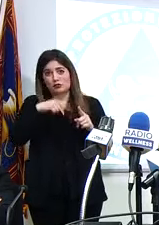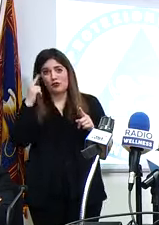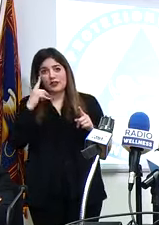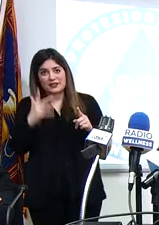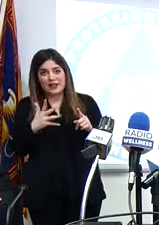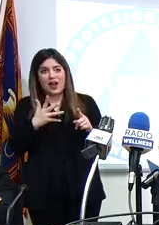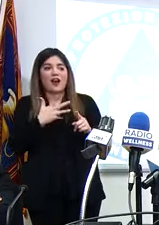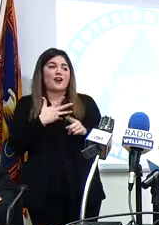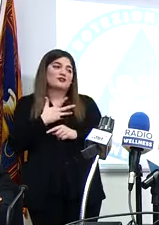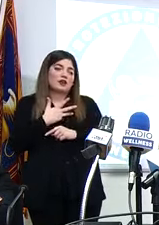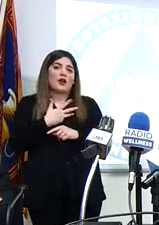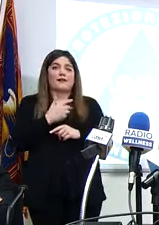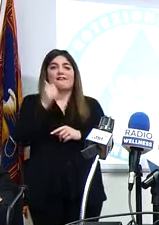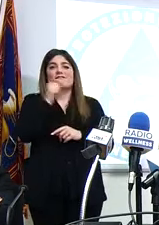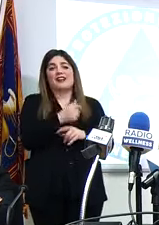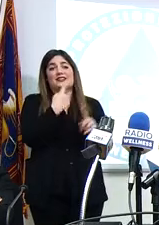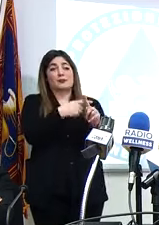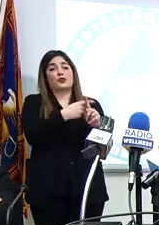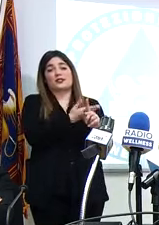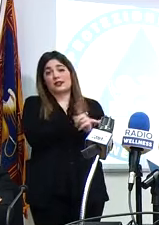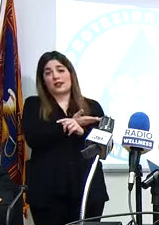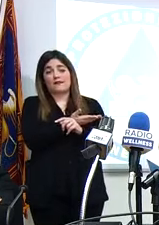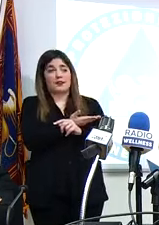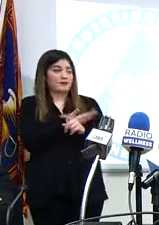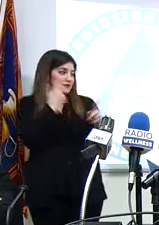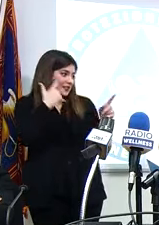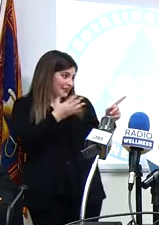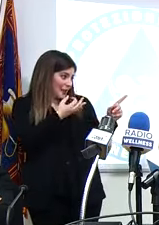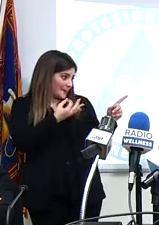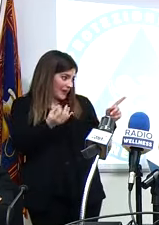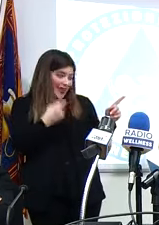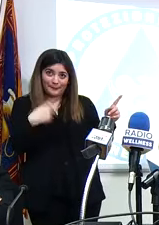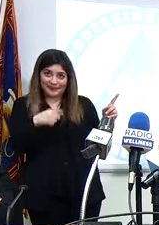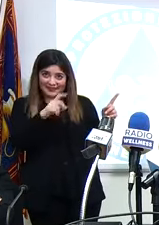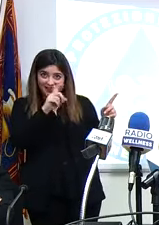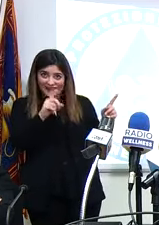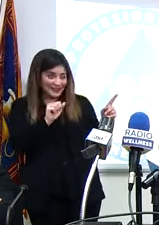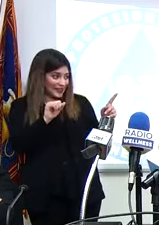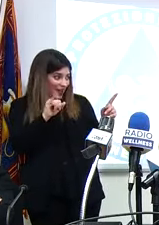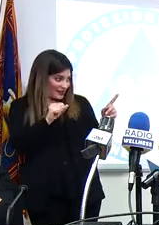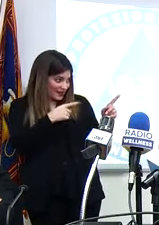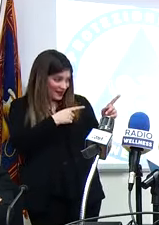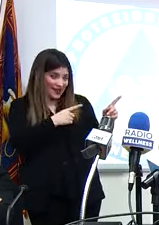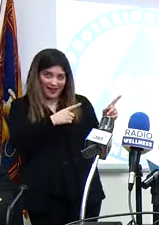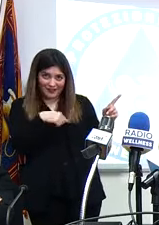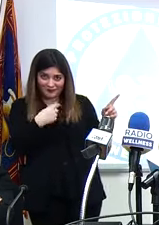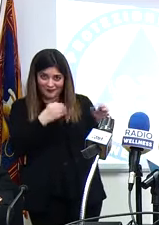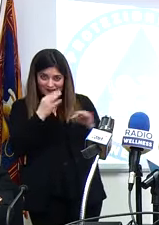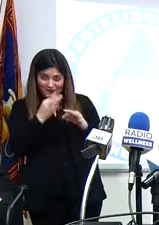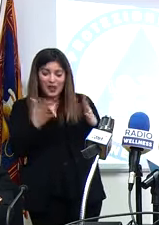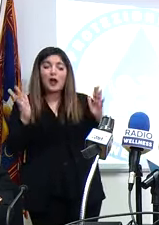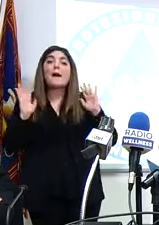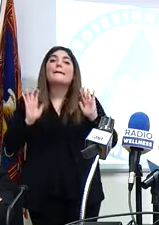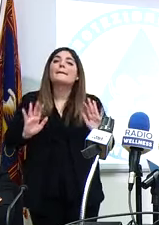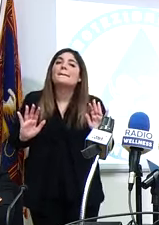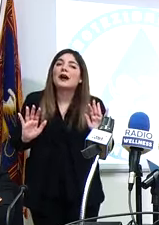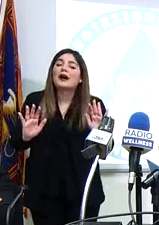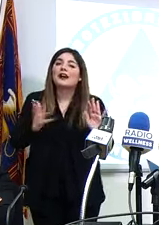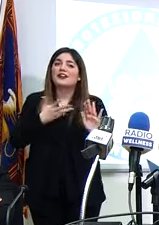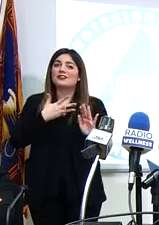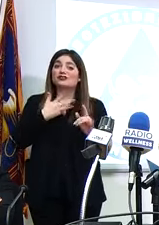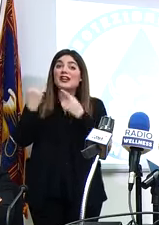di amplificazione. Lo sa benissimo anche il presidente Zaia, che ve lo spiega. Però ci sono dei casi